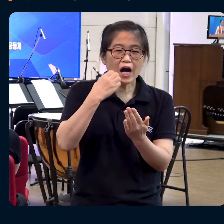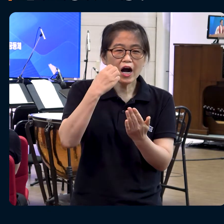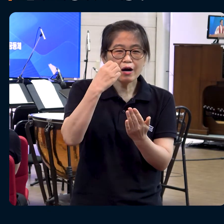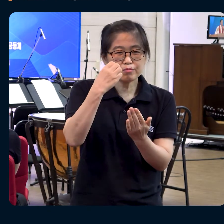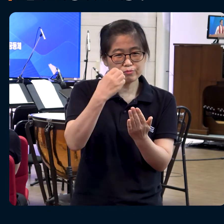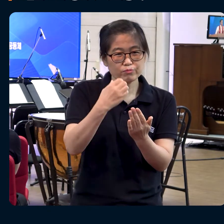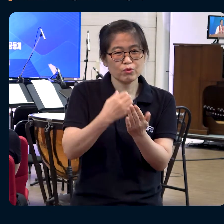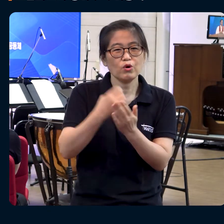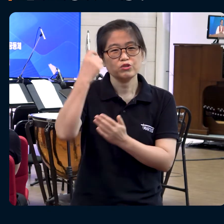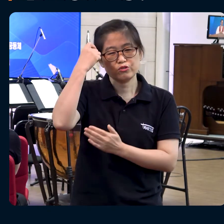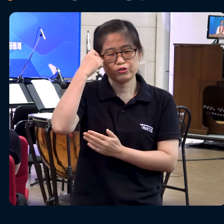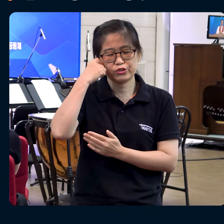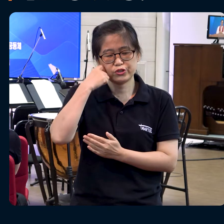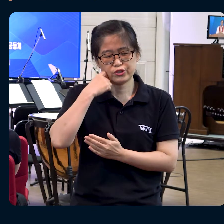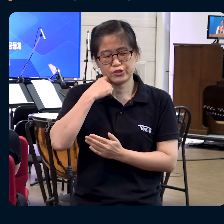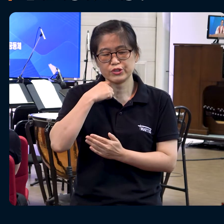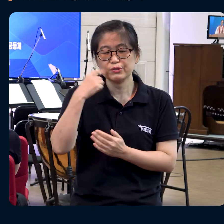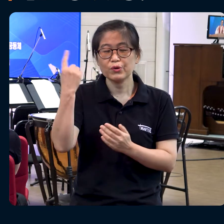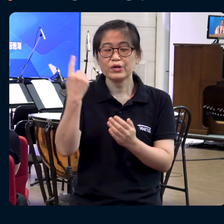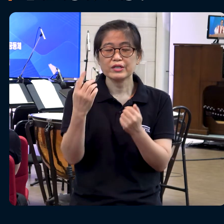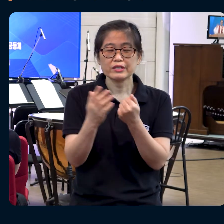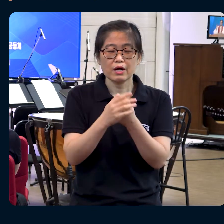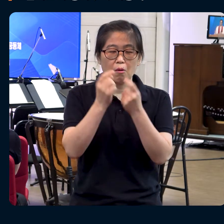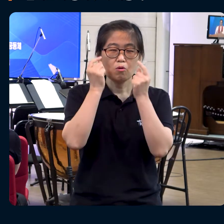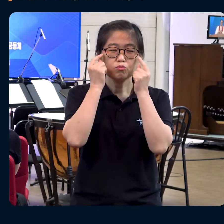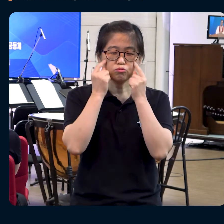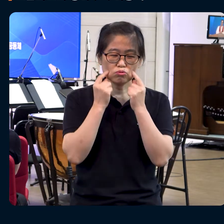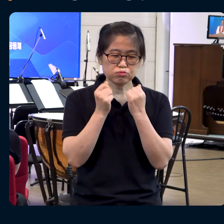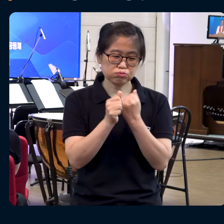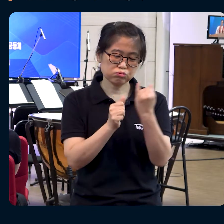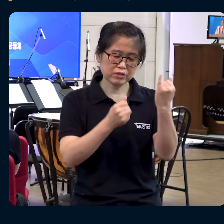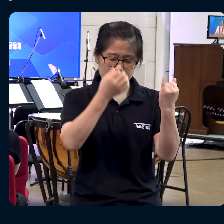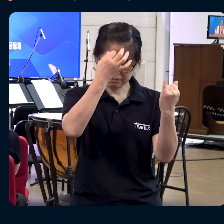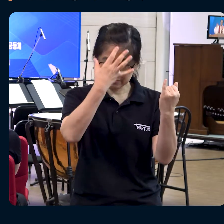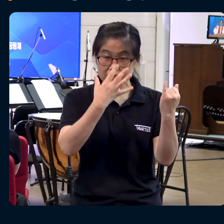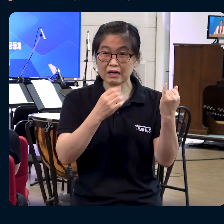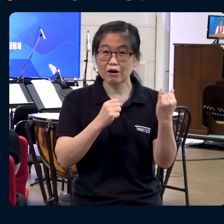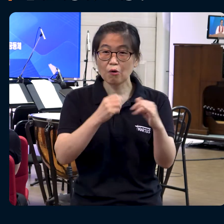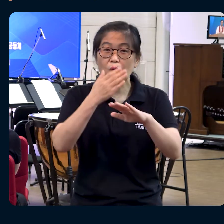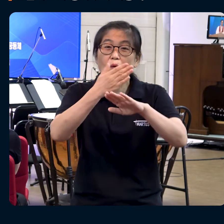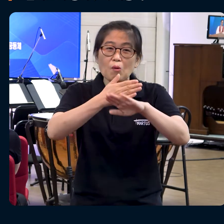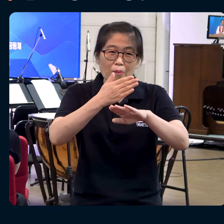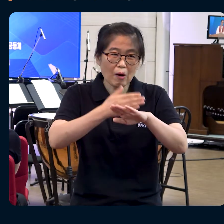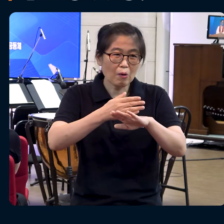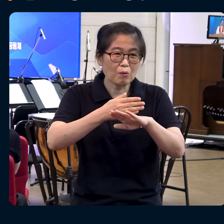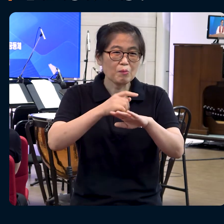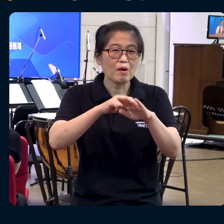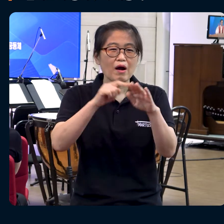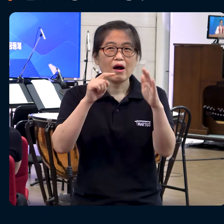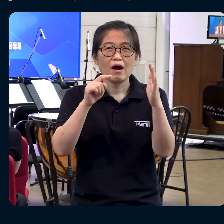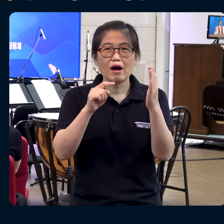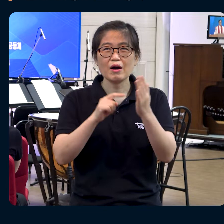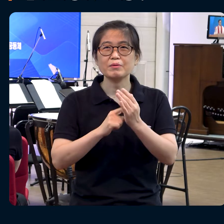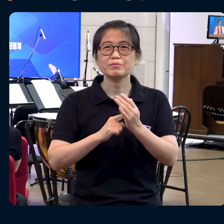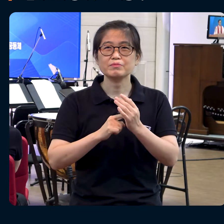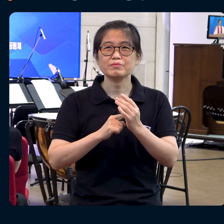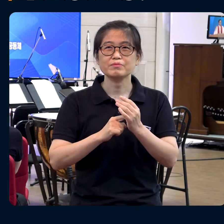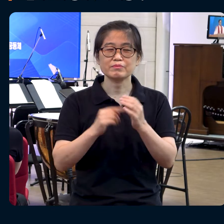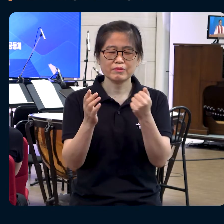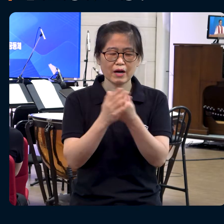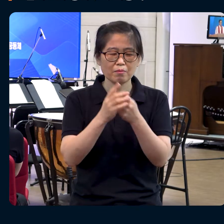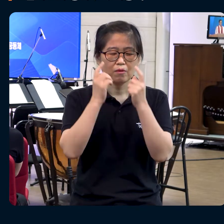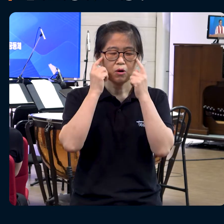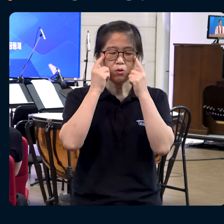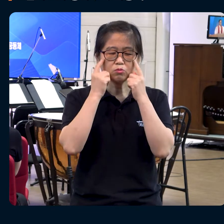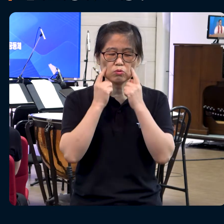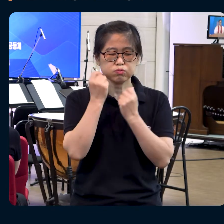그 감격이 갑자기 오는데, 그러면서 뭐 정말 아내한테 미안하기도 하고 아내한테 고맙기도 하고 뭐 그런 마음이 있지만,